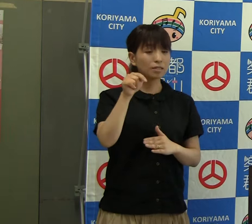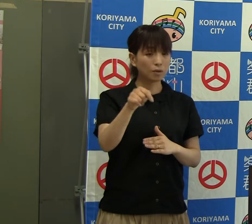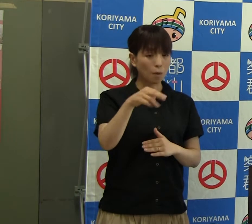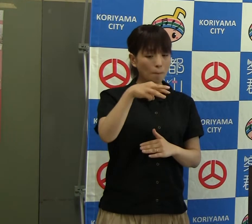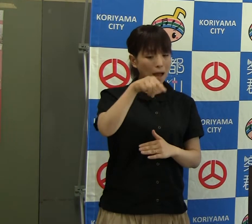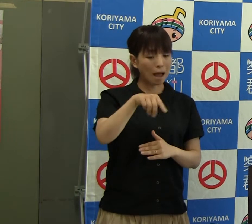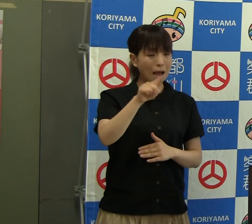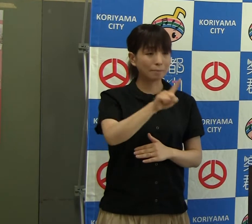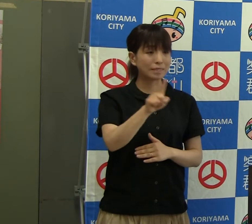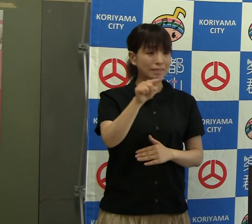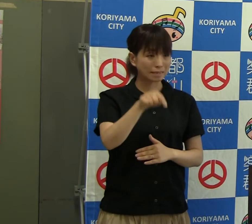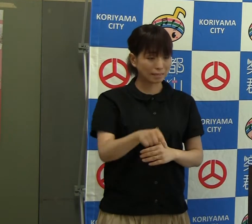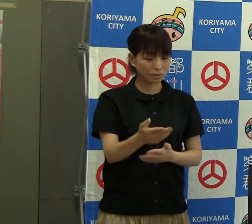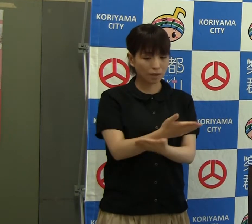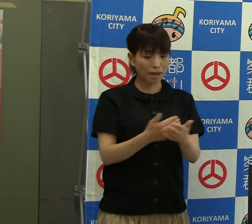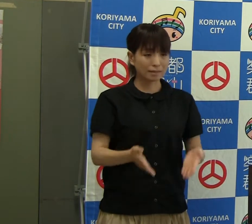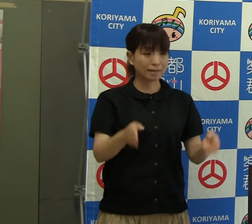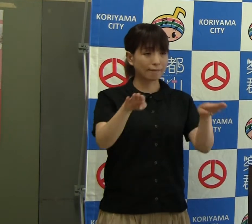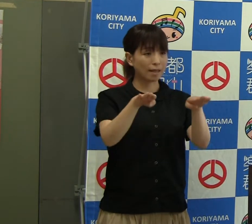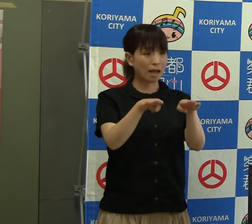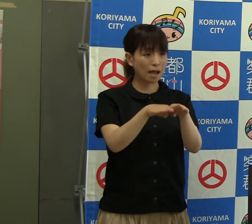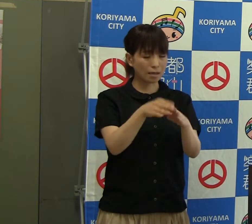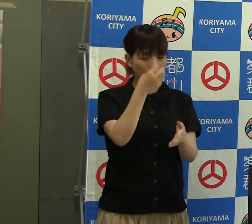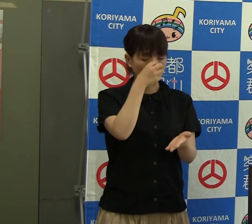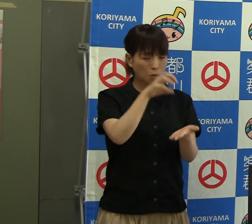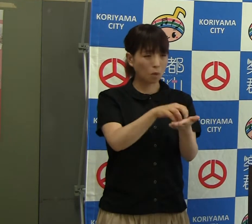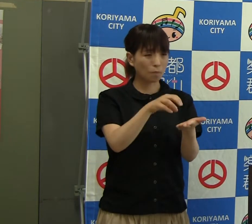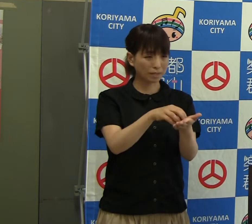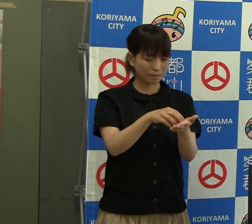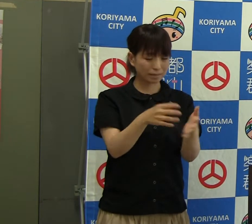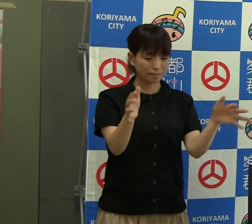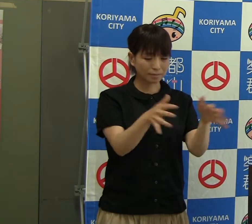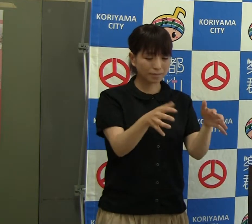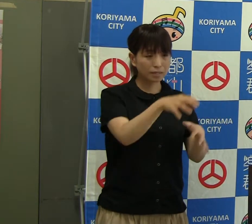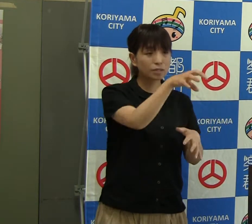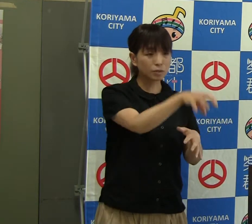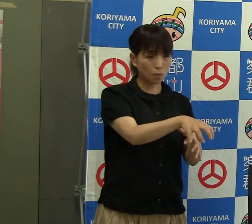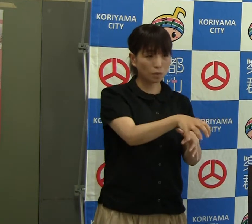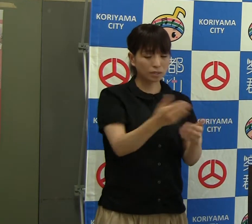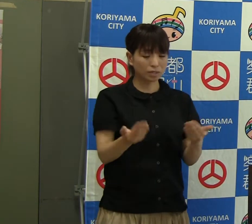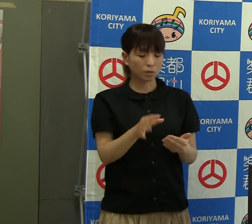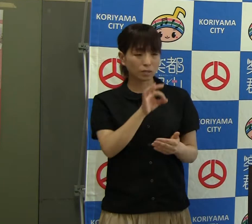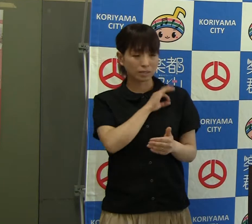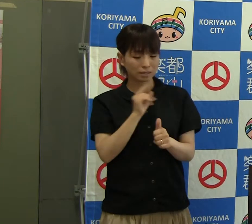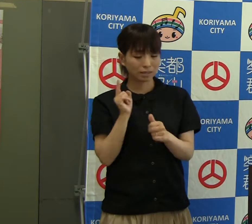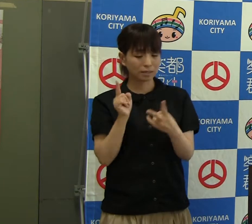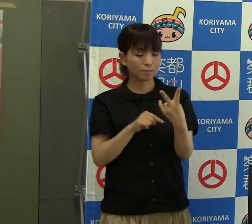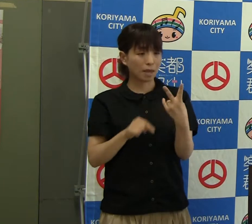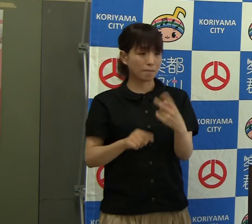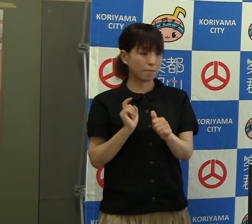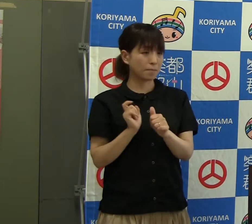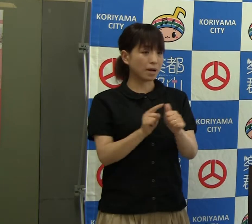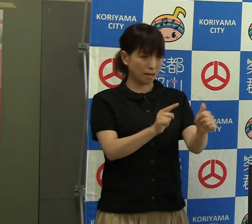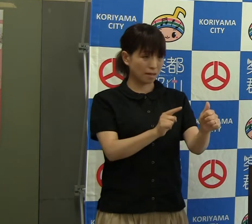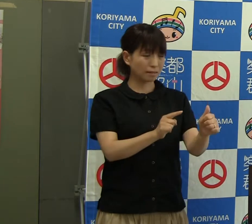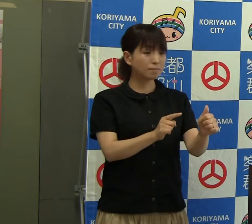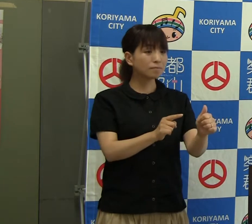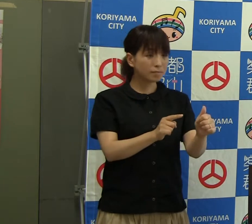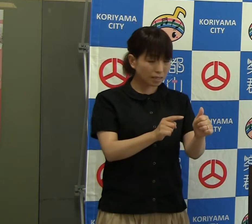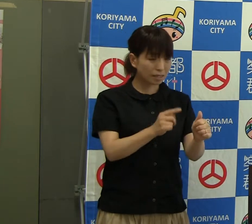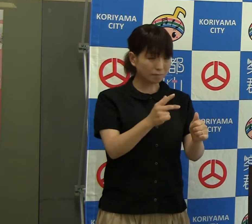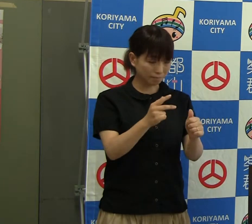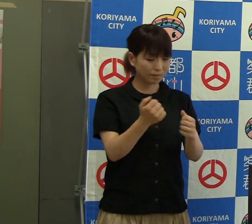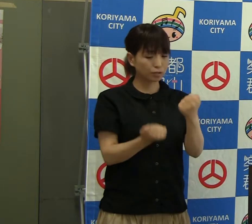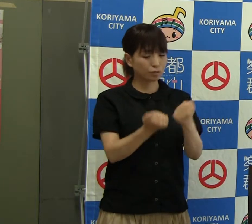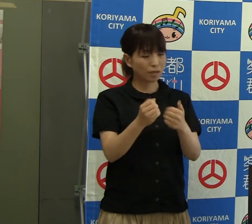ました災害ごみ集積所における支援のため、2名の職員を派遣し、車両誘導や市民の方